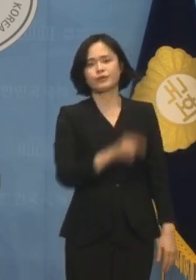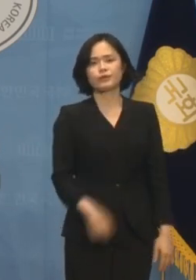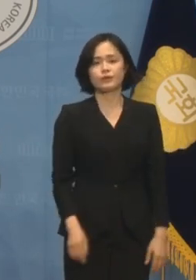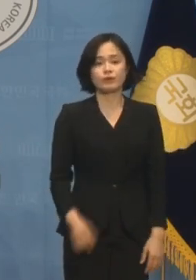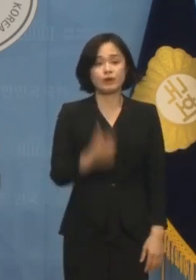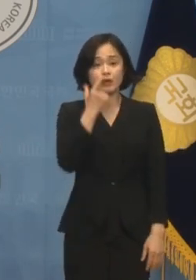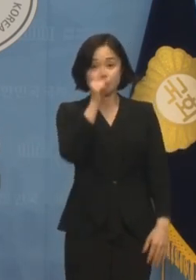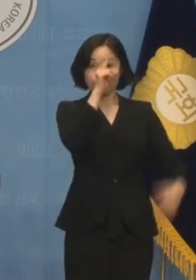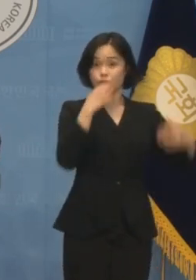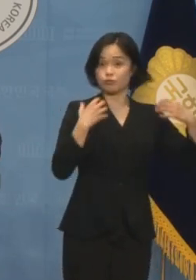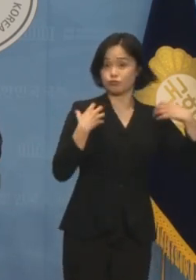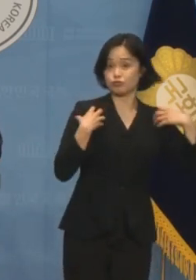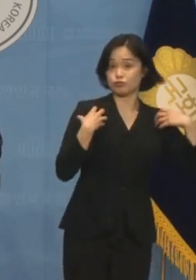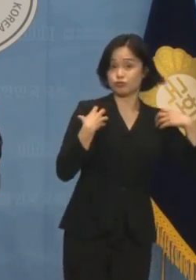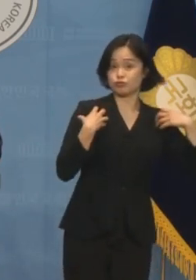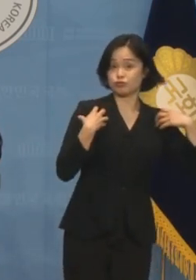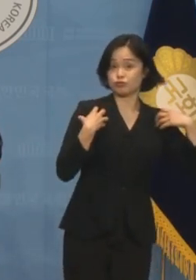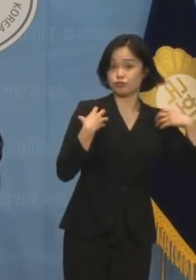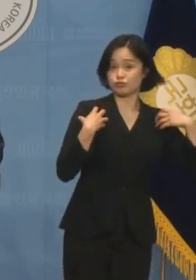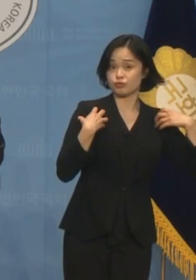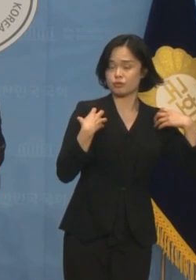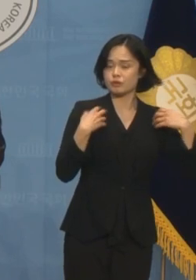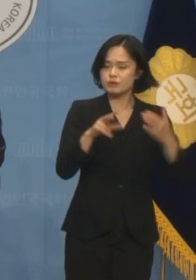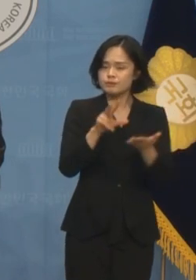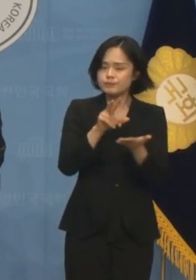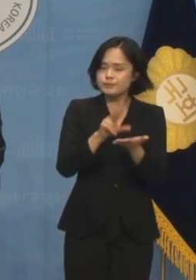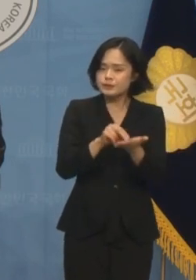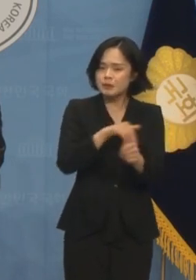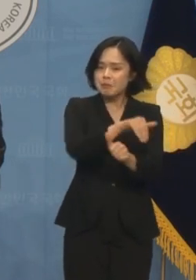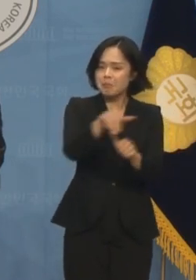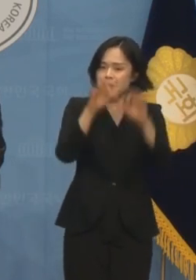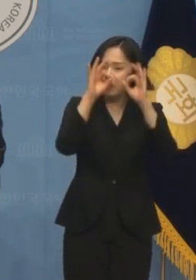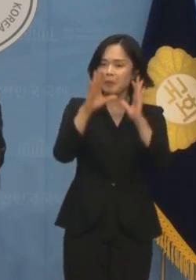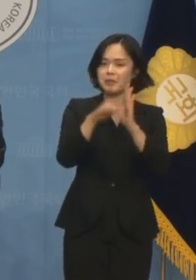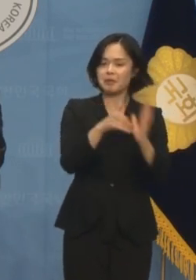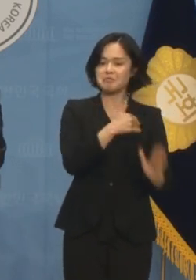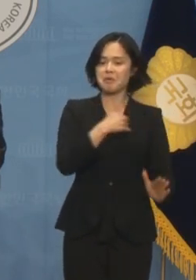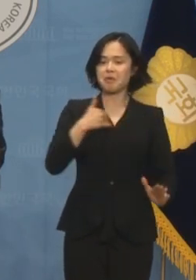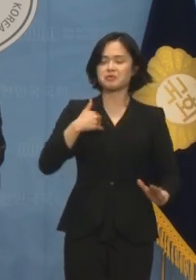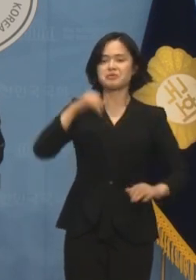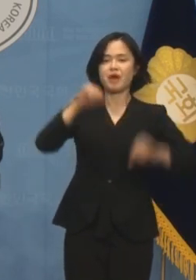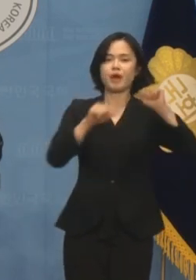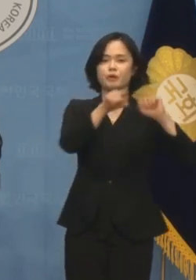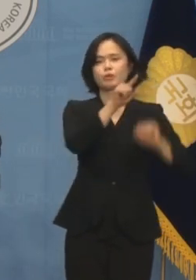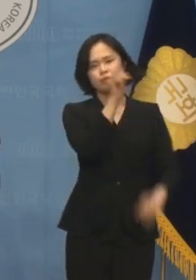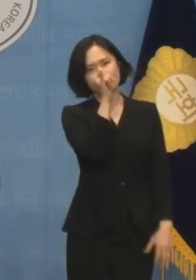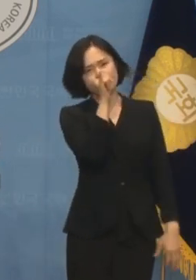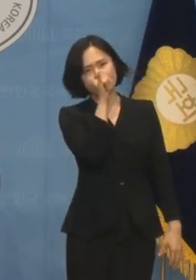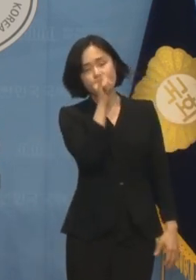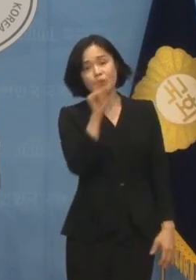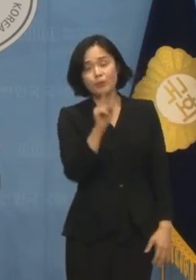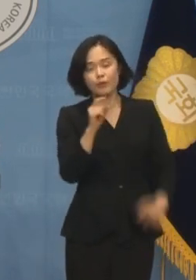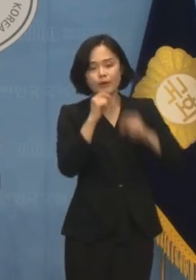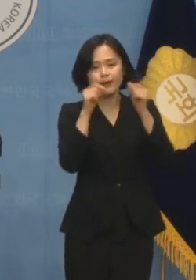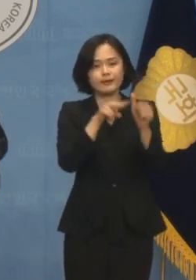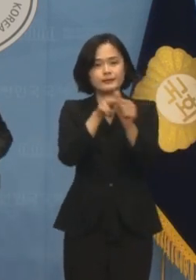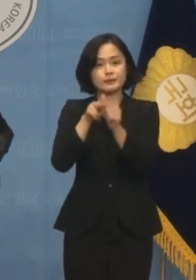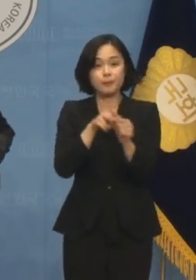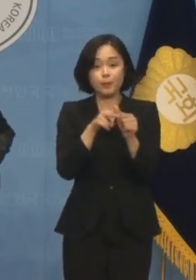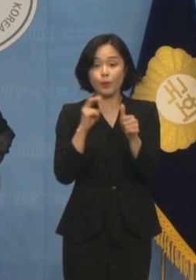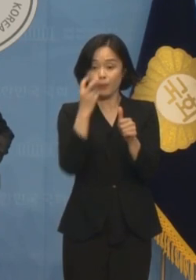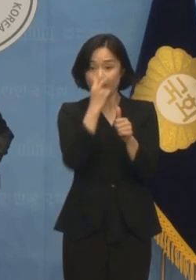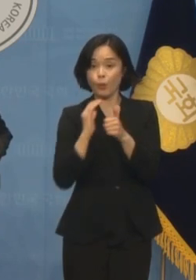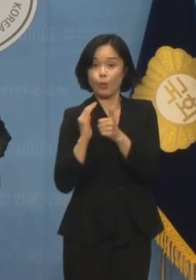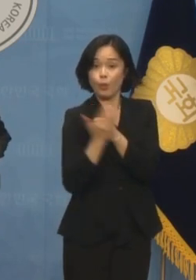사태를 심각하게 여기고 있는 이유가 물론 일본 국내적으로 개인정보 보호에 대해서 초민감할 뿐만